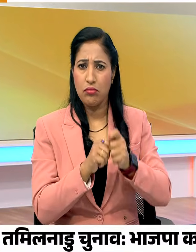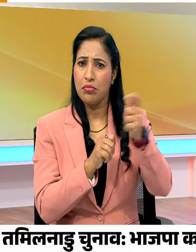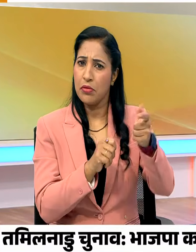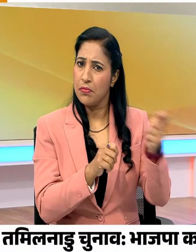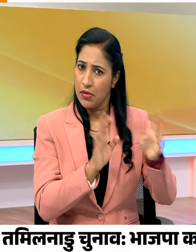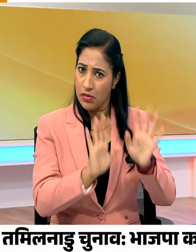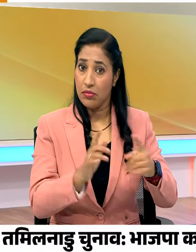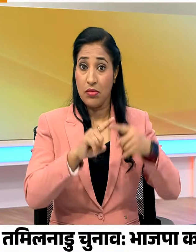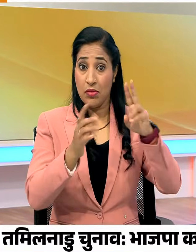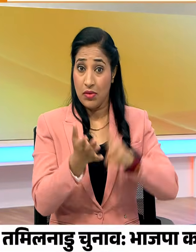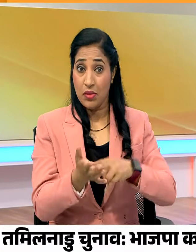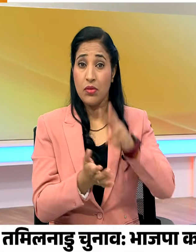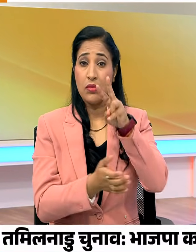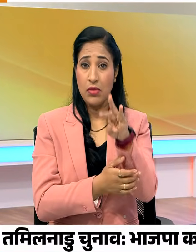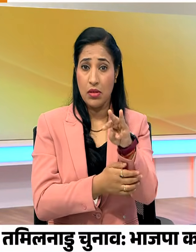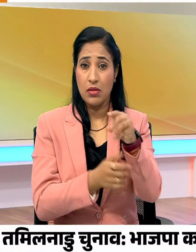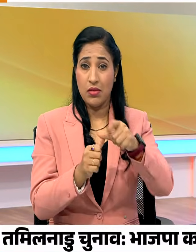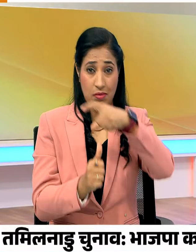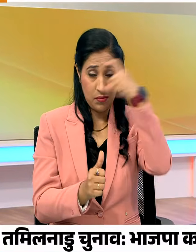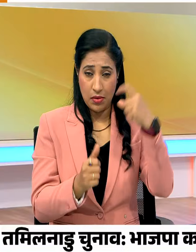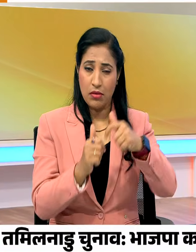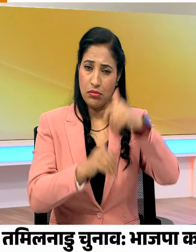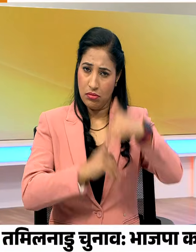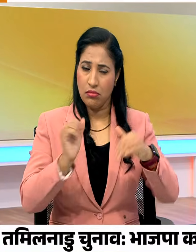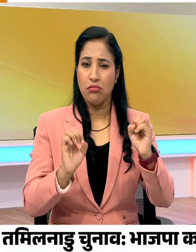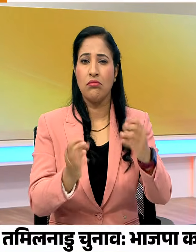अप्रैल को एक फेज में होना है मतदान।